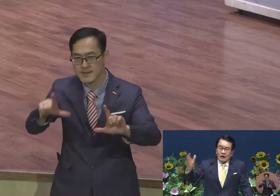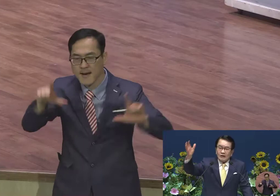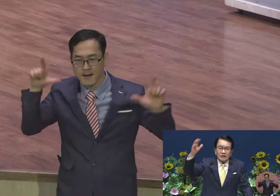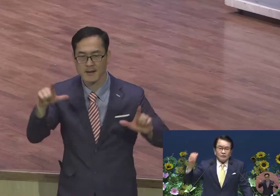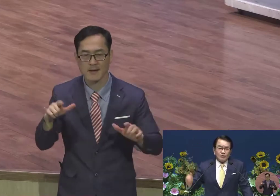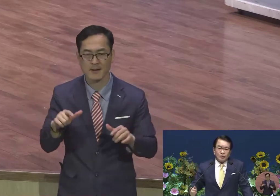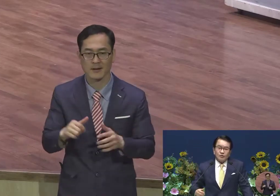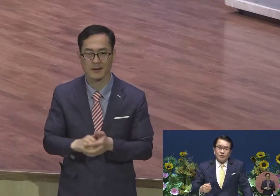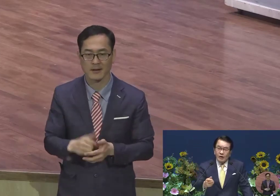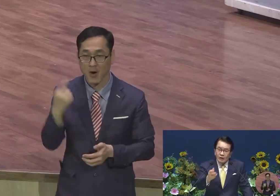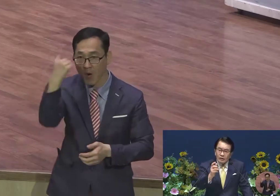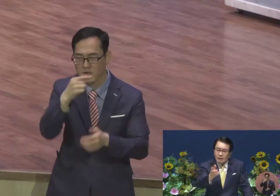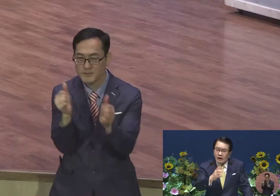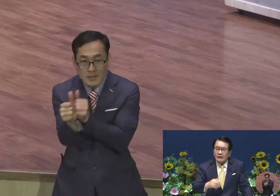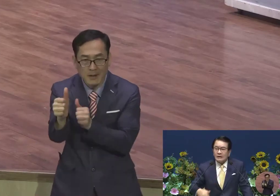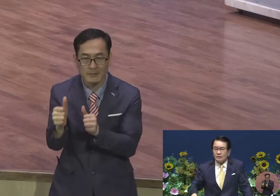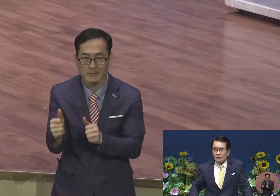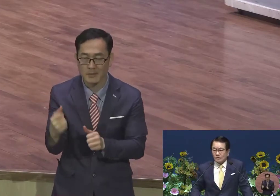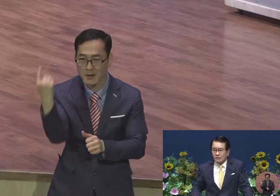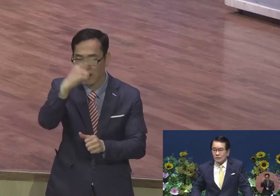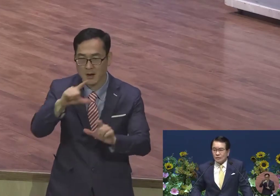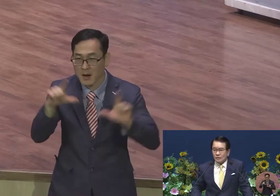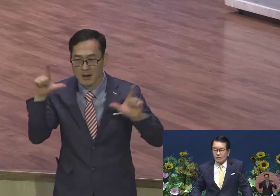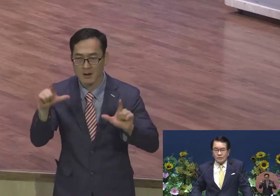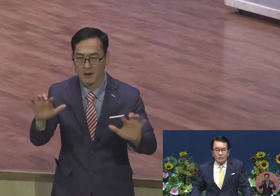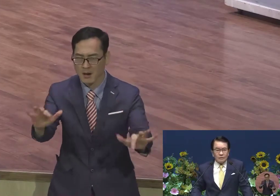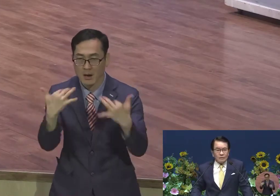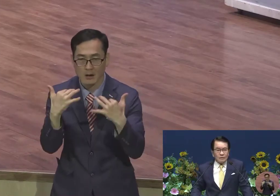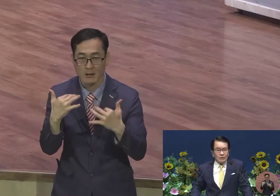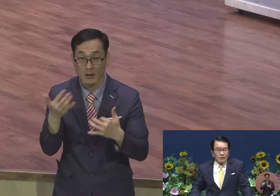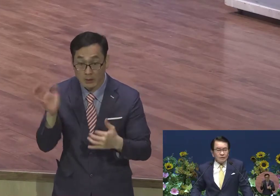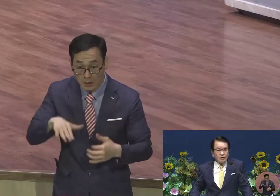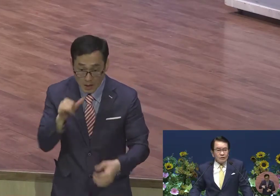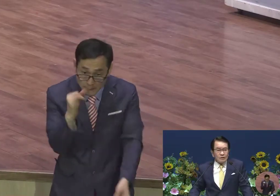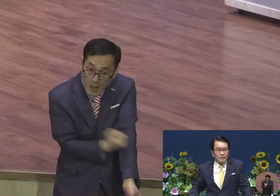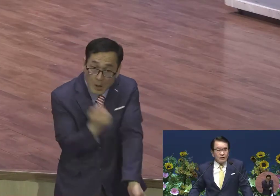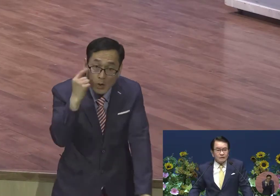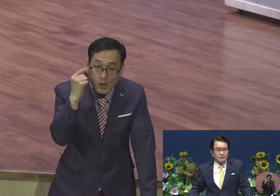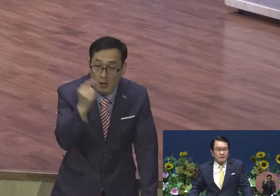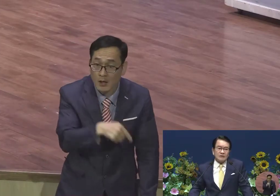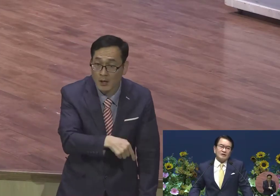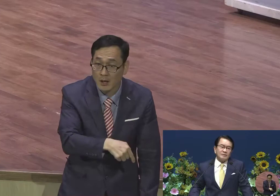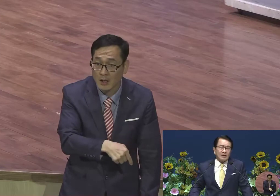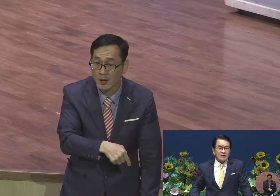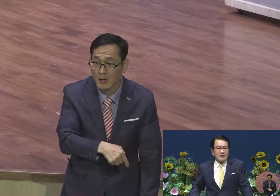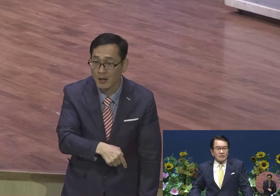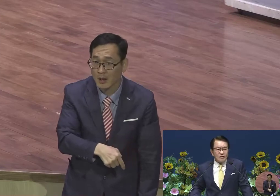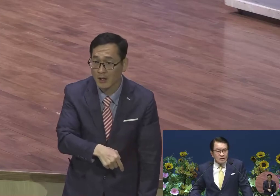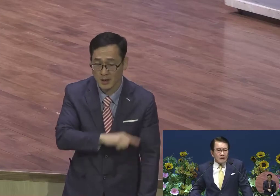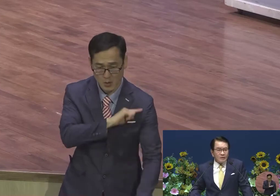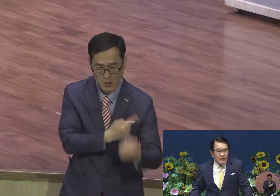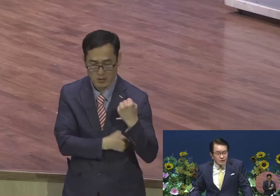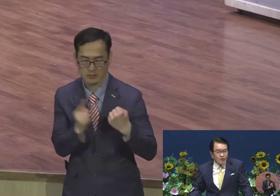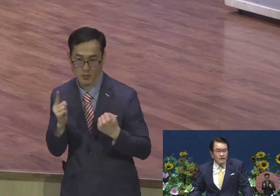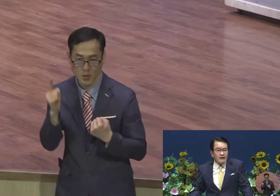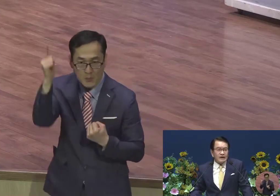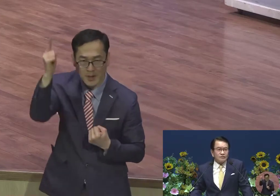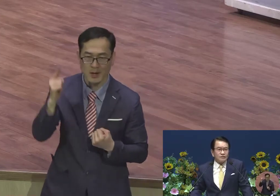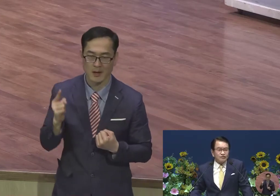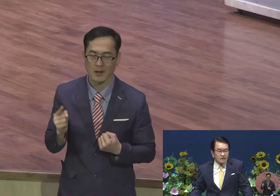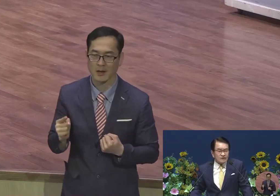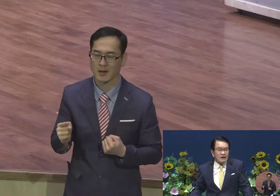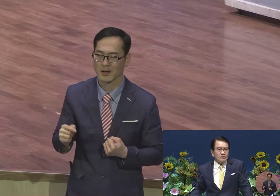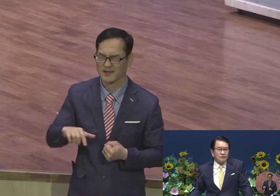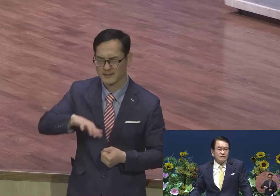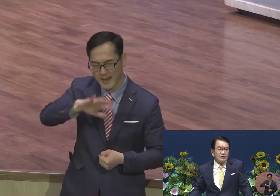태어나서 탤런트 하면서 왜 그런 거 하냐고요 아니 권력을 한번 했으면 되지 그걸 막 권력에 왜 종이